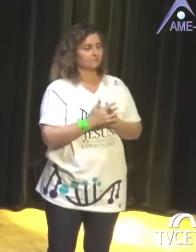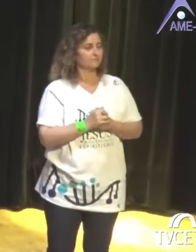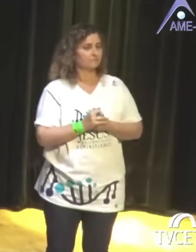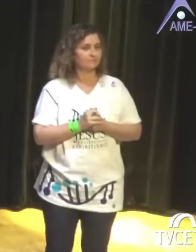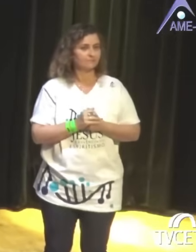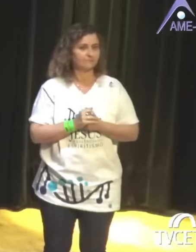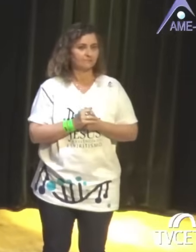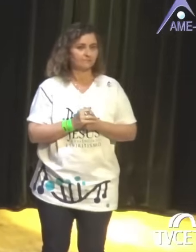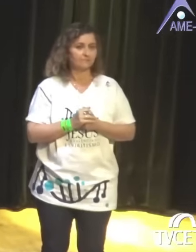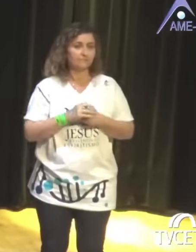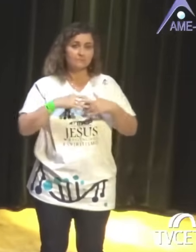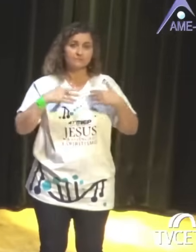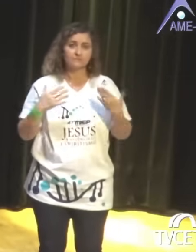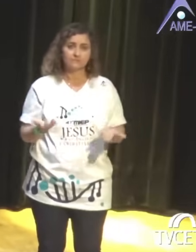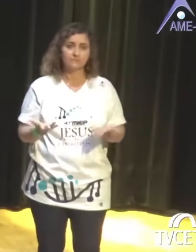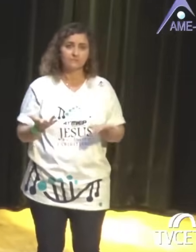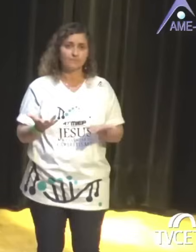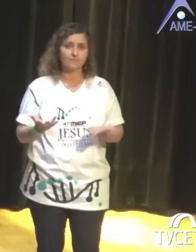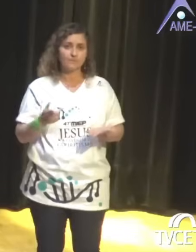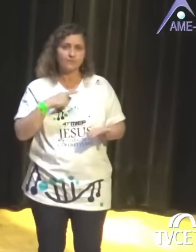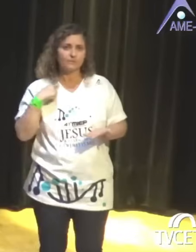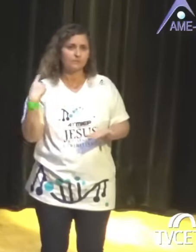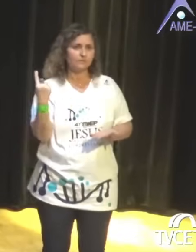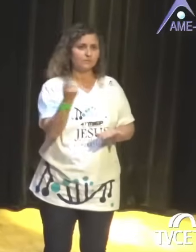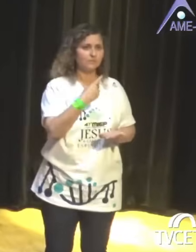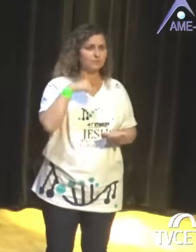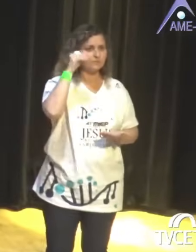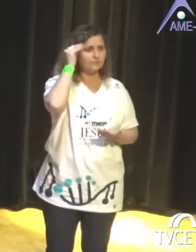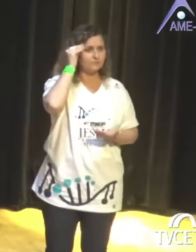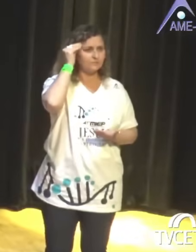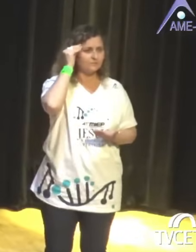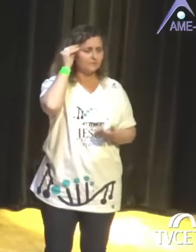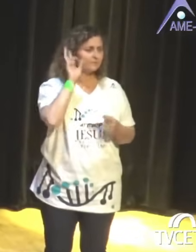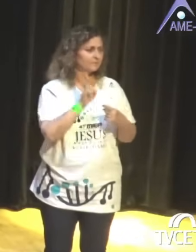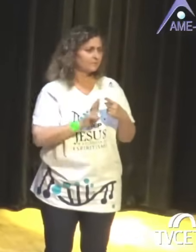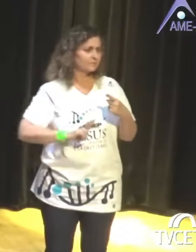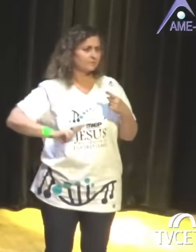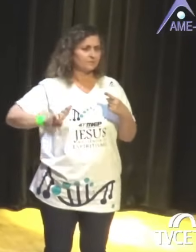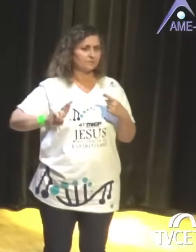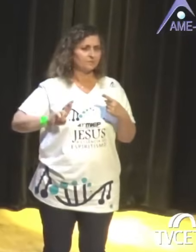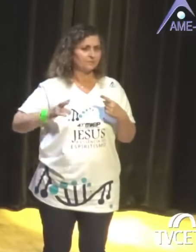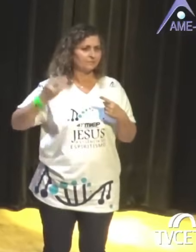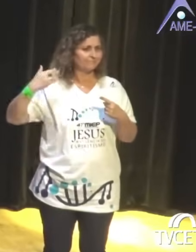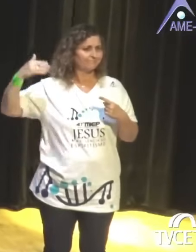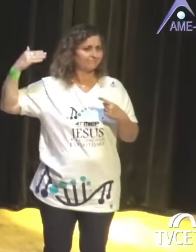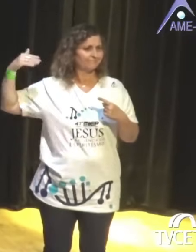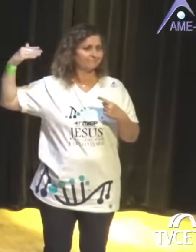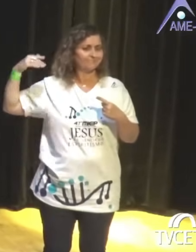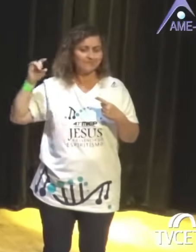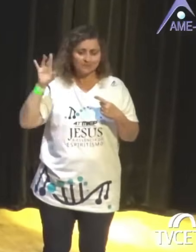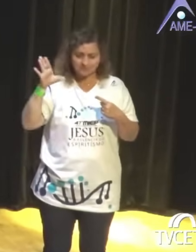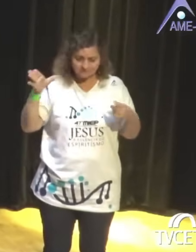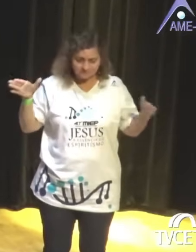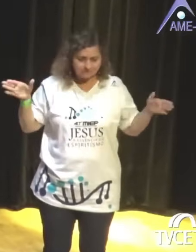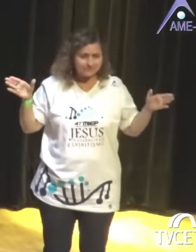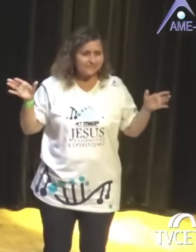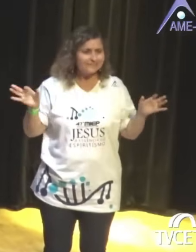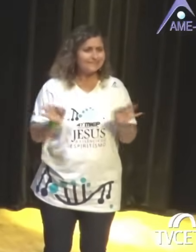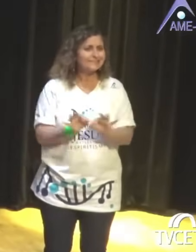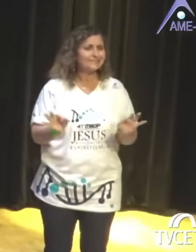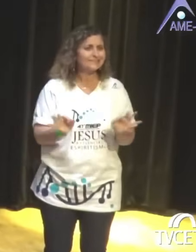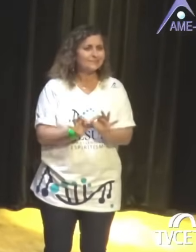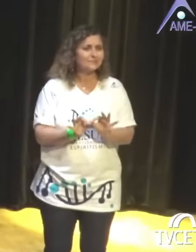saúde Então a nossa Experiência Religiosa era uma experiência que se limitava a